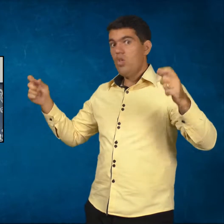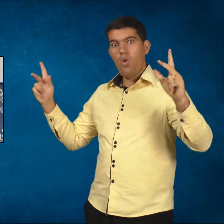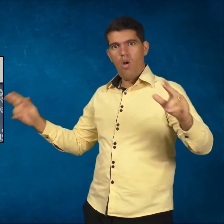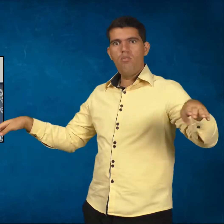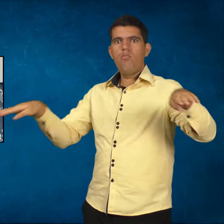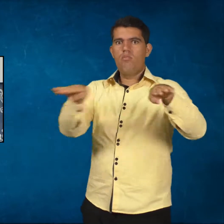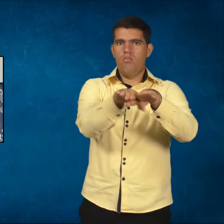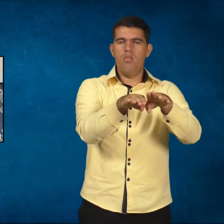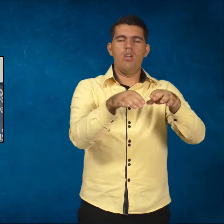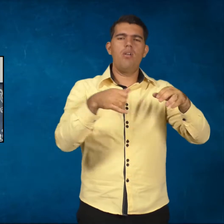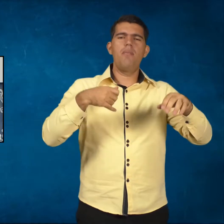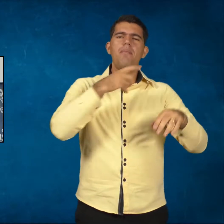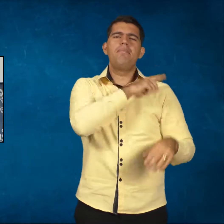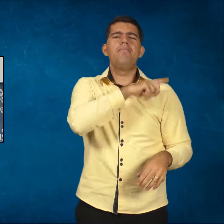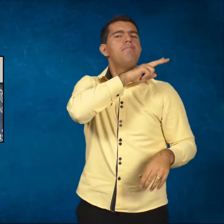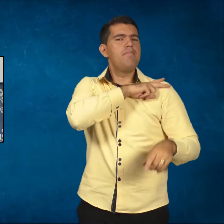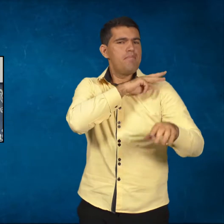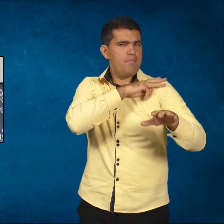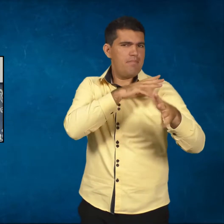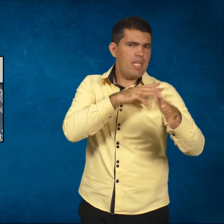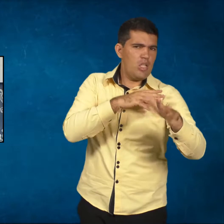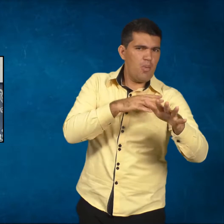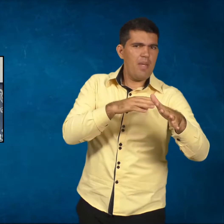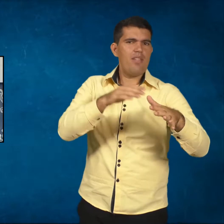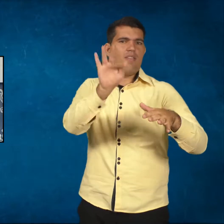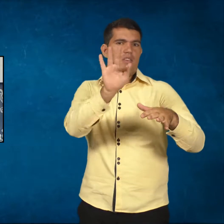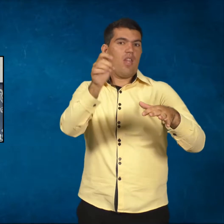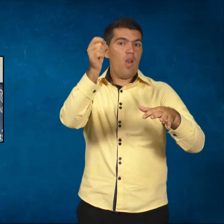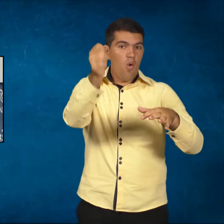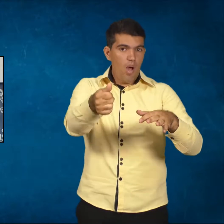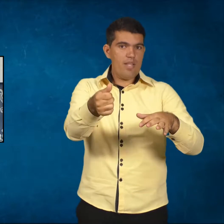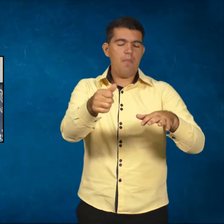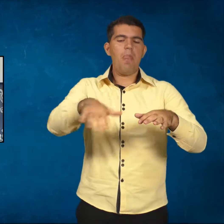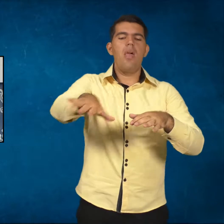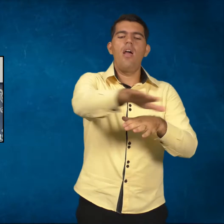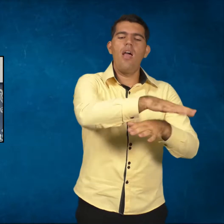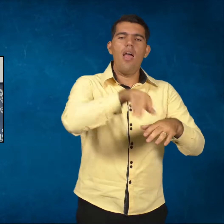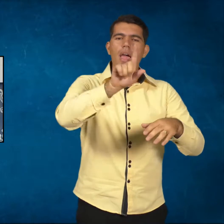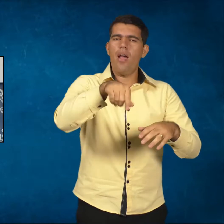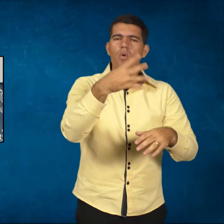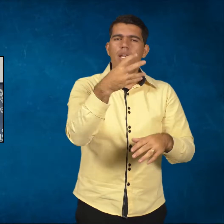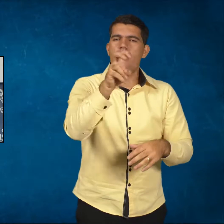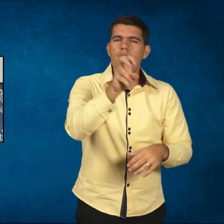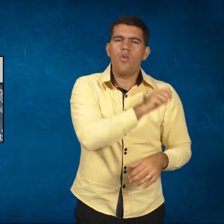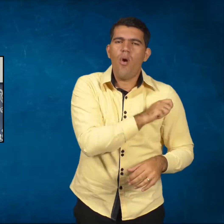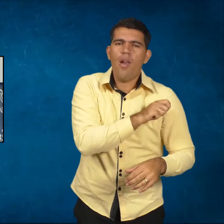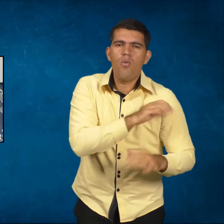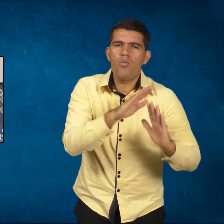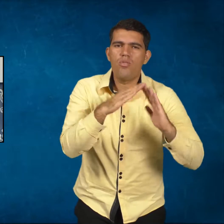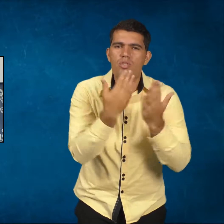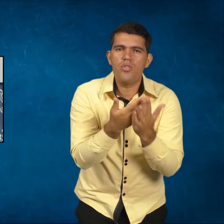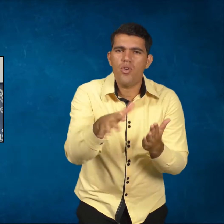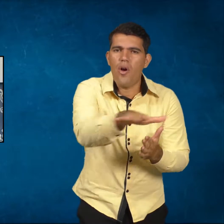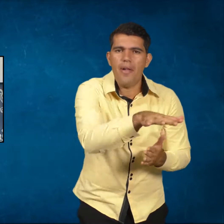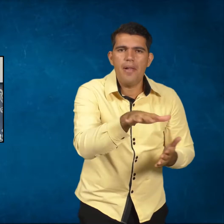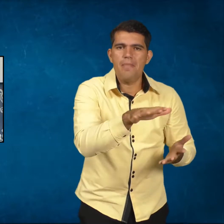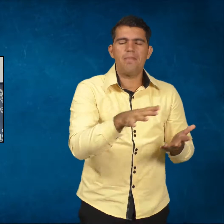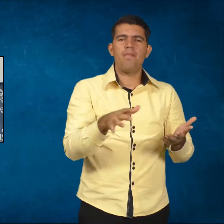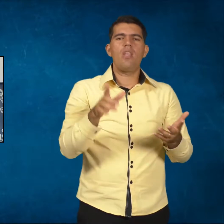médio, quase indo para a faculdade. No ensino médio, a escola está trabalhando com 45 alunos, com